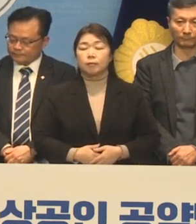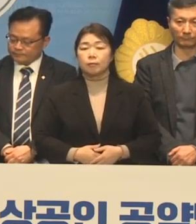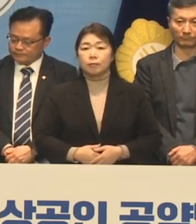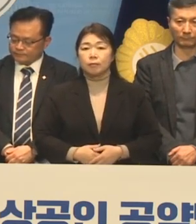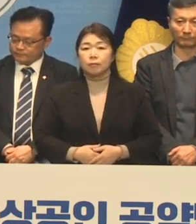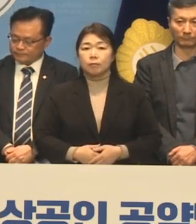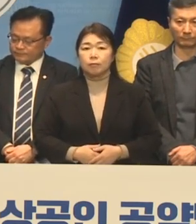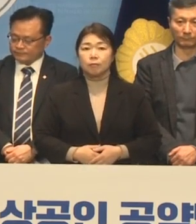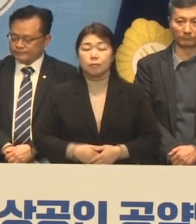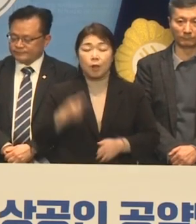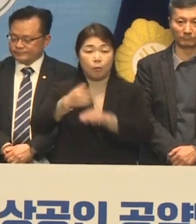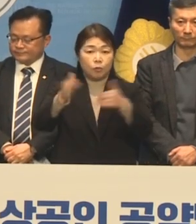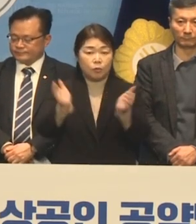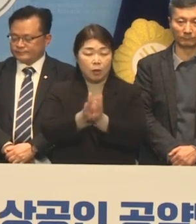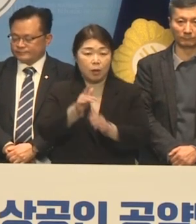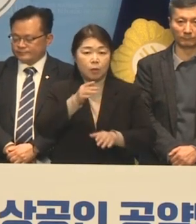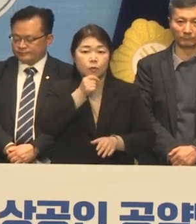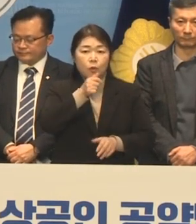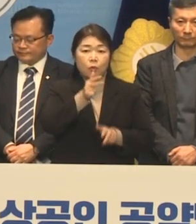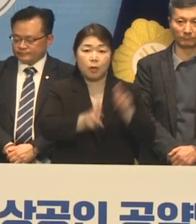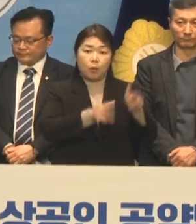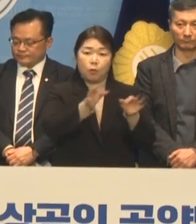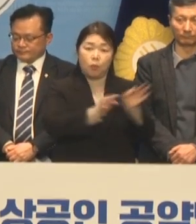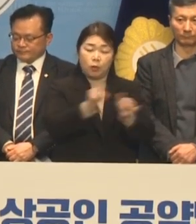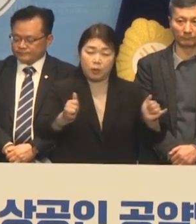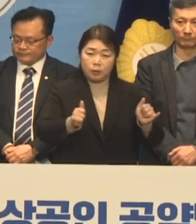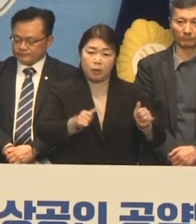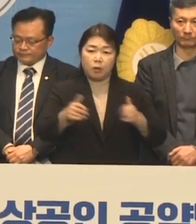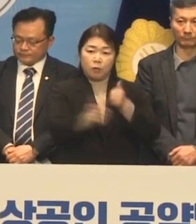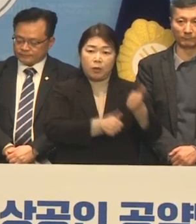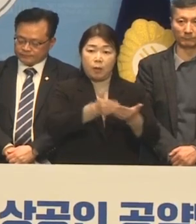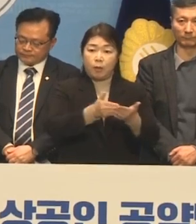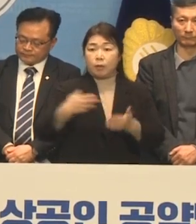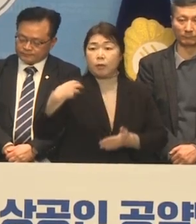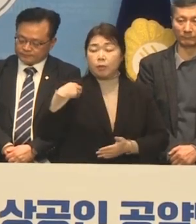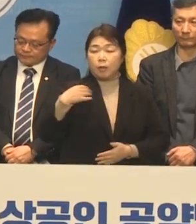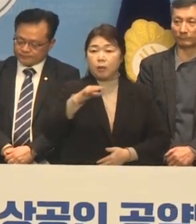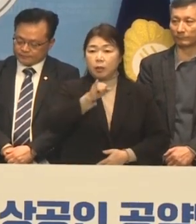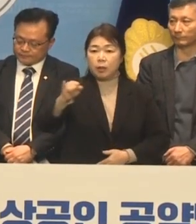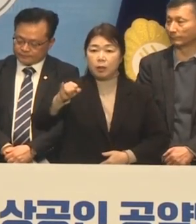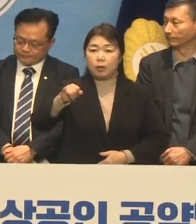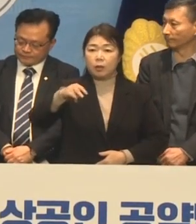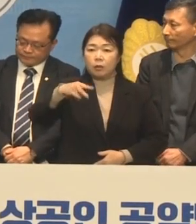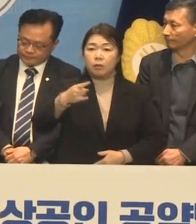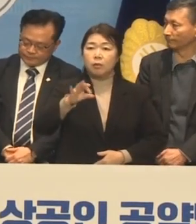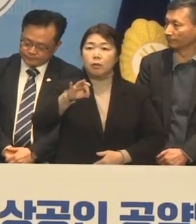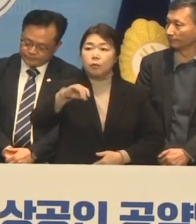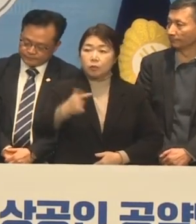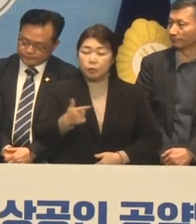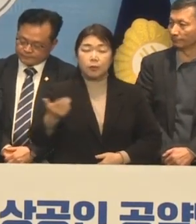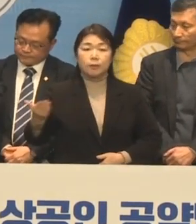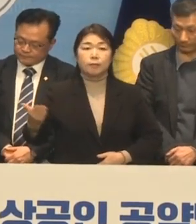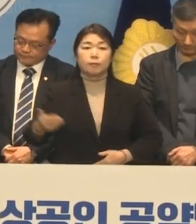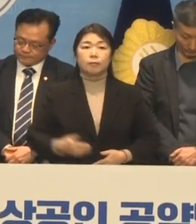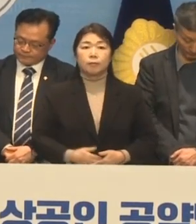마지막으로 더불어민주당 소상공인위원회 대변인을 맡고 계십니다. 이승훈 대변인님 함께하셨습니다.